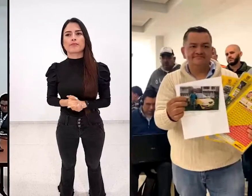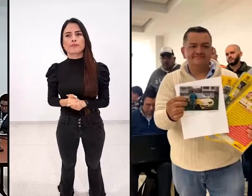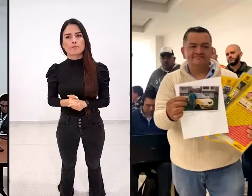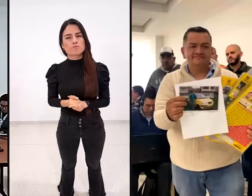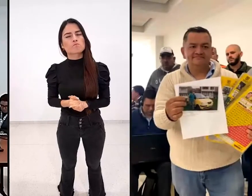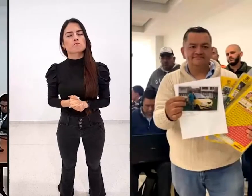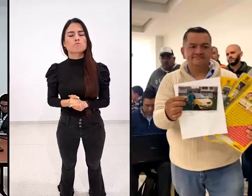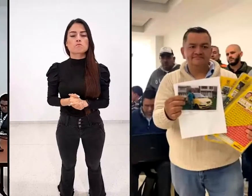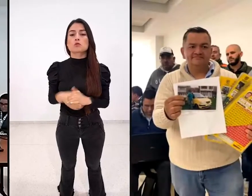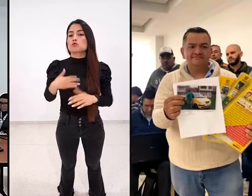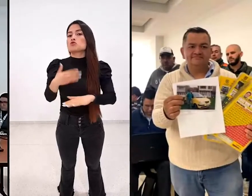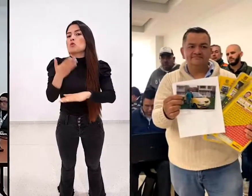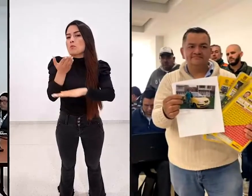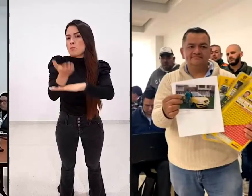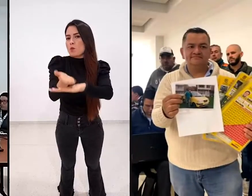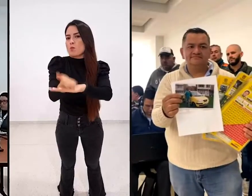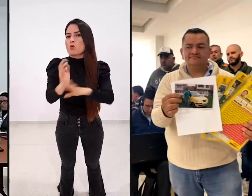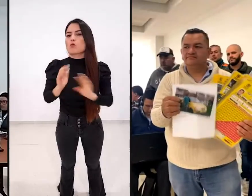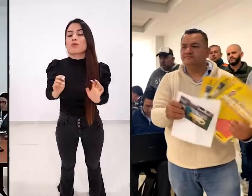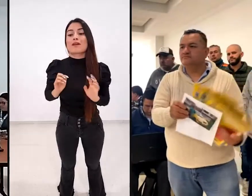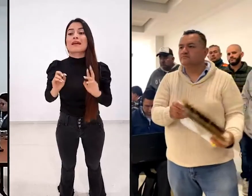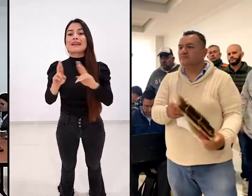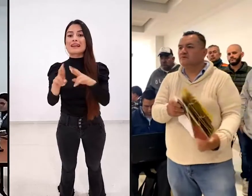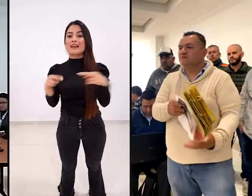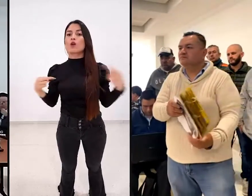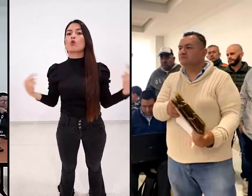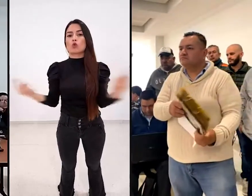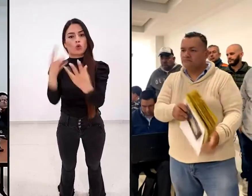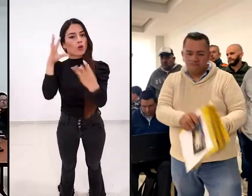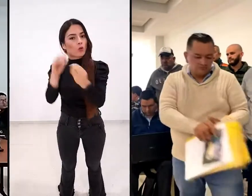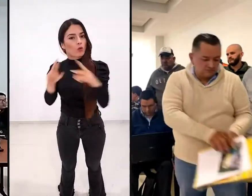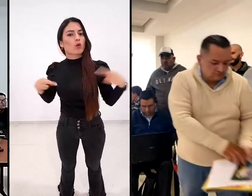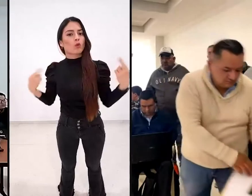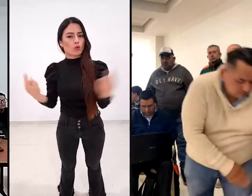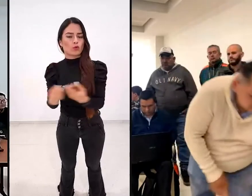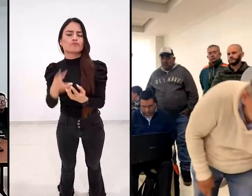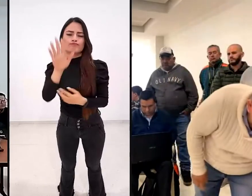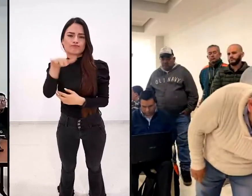tenemos una reunión de